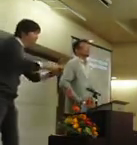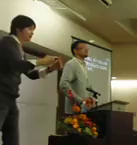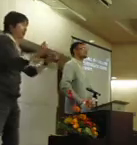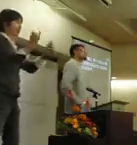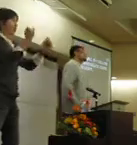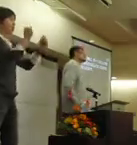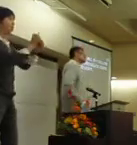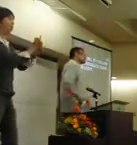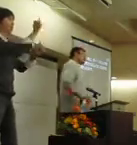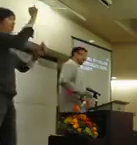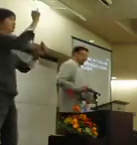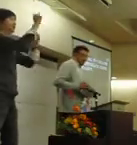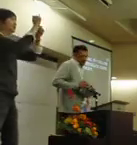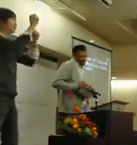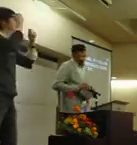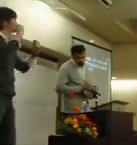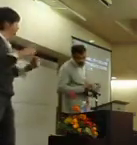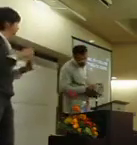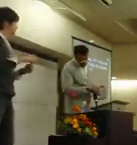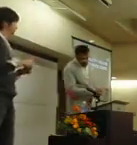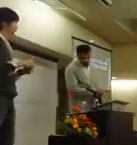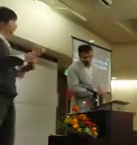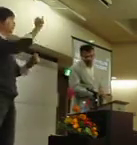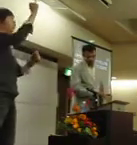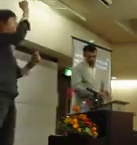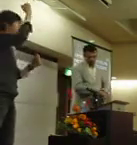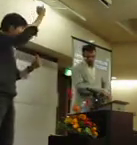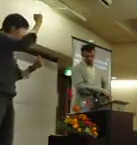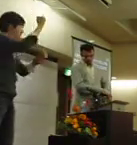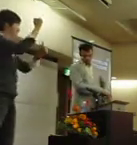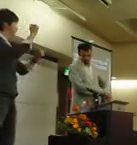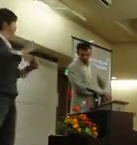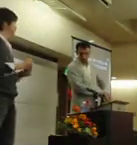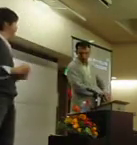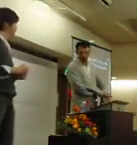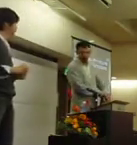。そのご婦人は